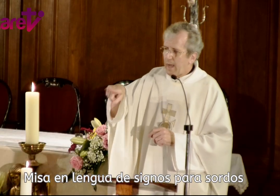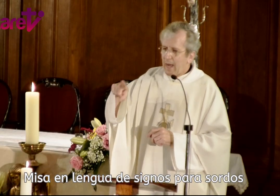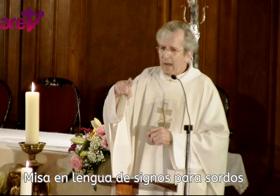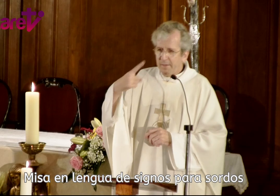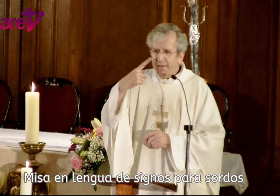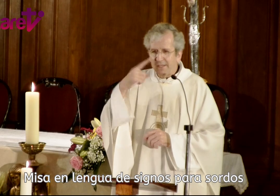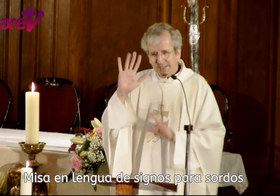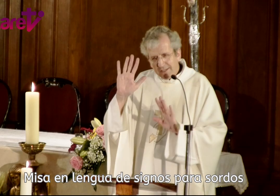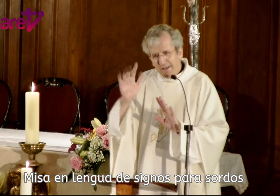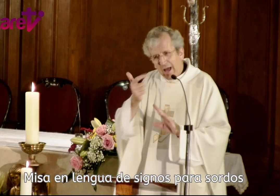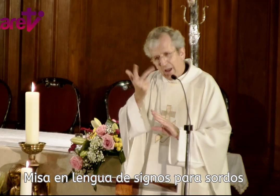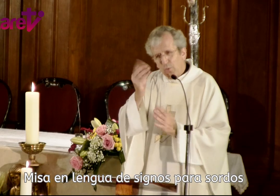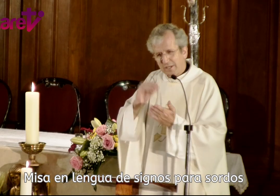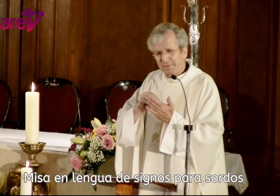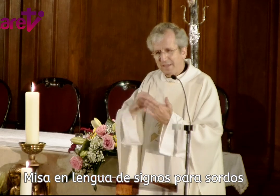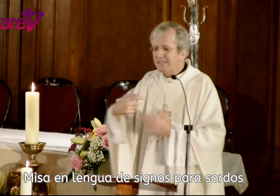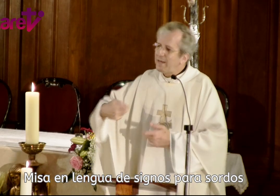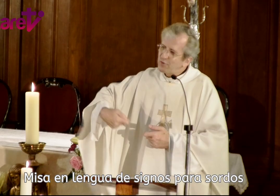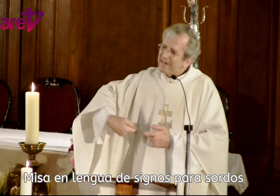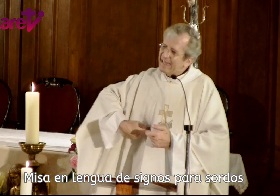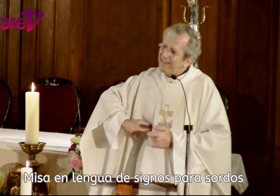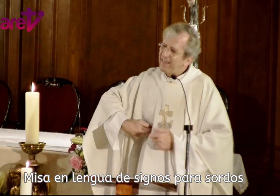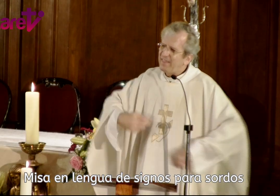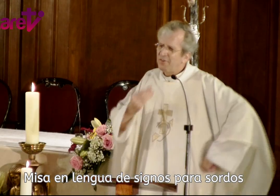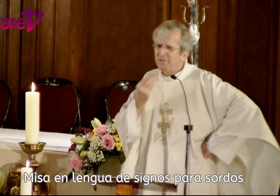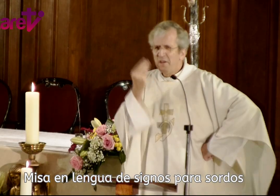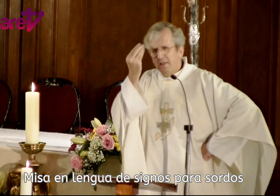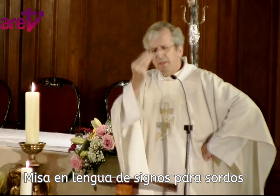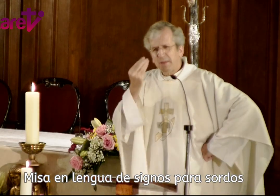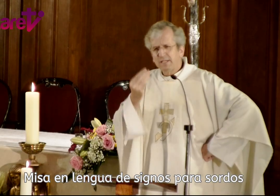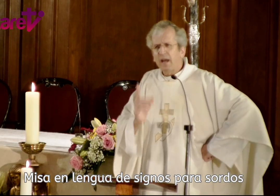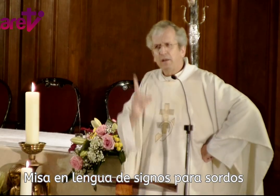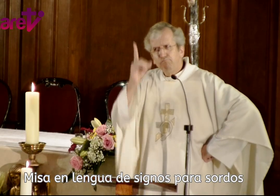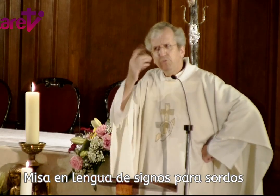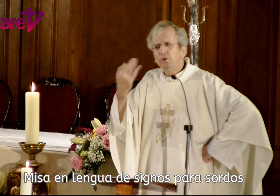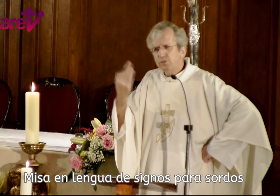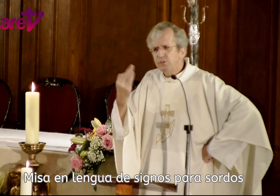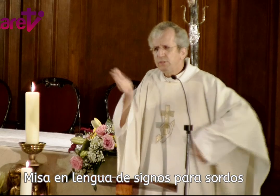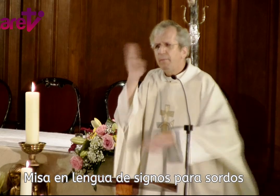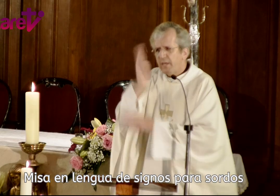A veces, algunas veces tenemos la tentación de pensar: Dios debería